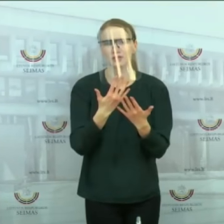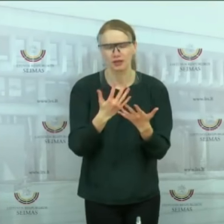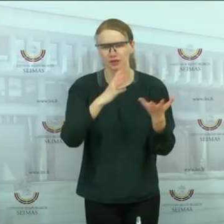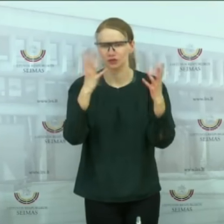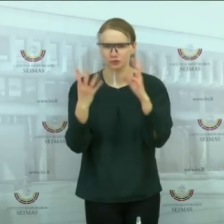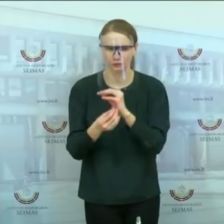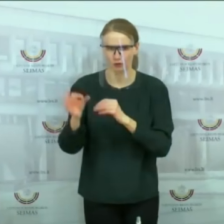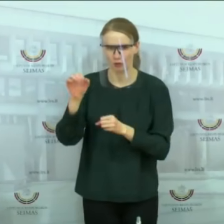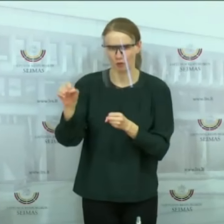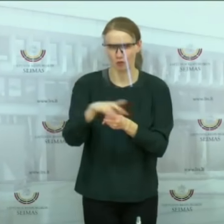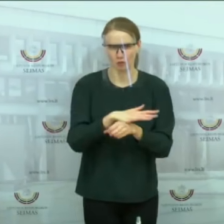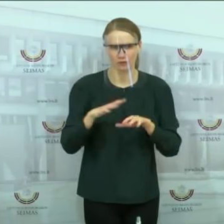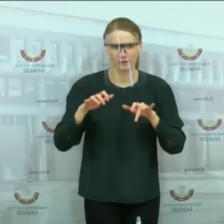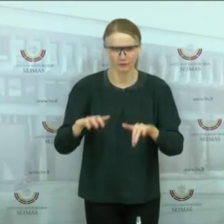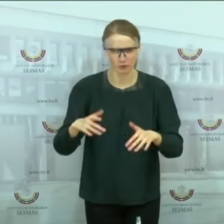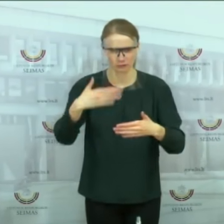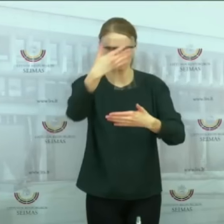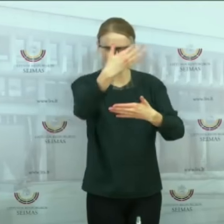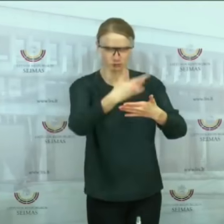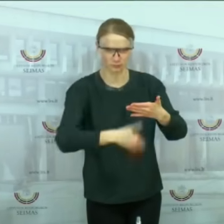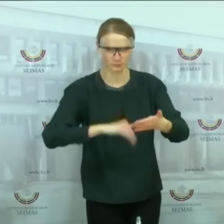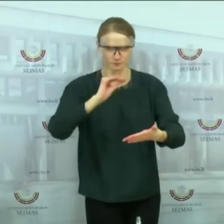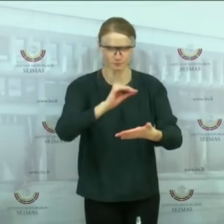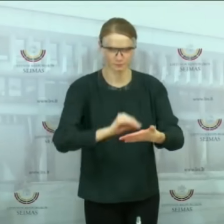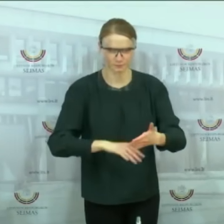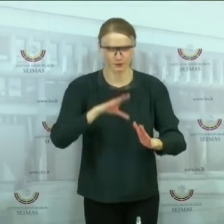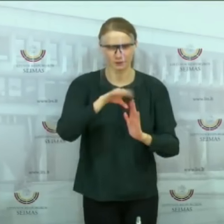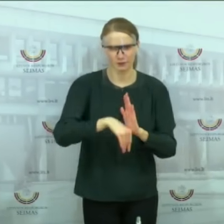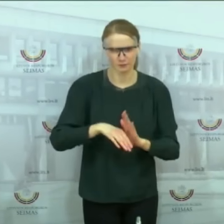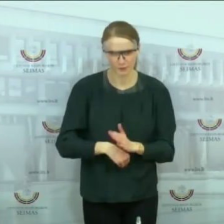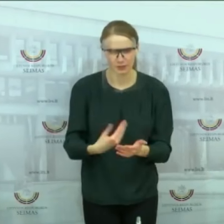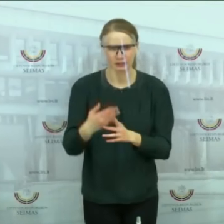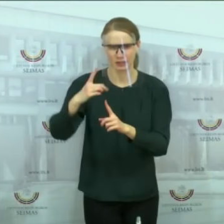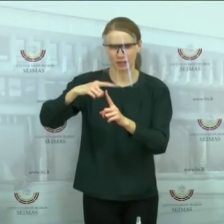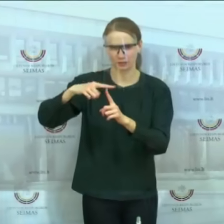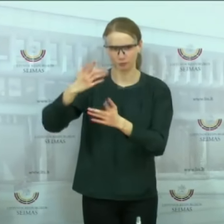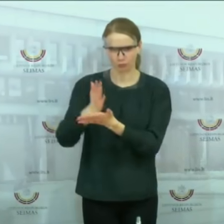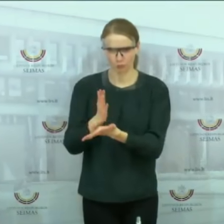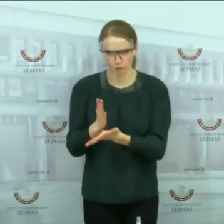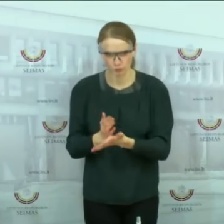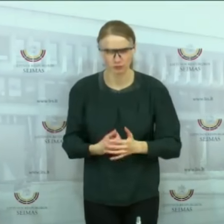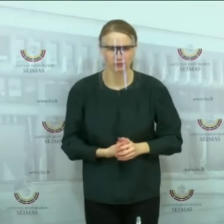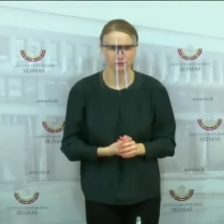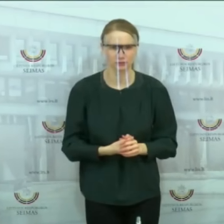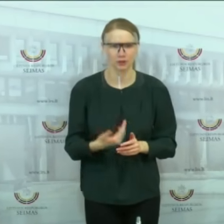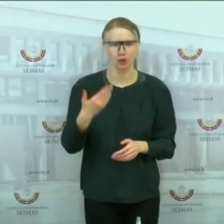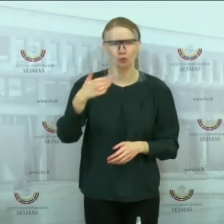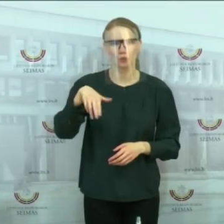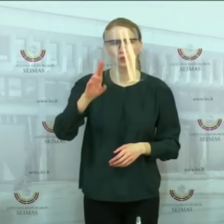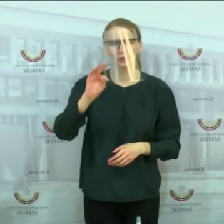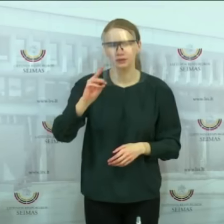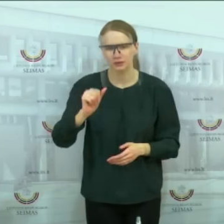testuojamųjų vadinamų asmenų sąrašas ir į sąrašą įtraukta yra daugiau būtinų tarnybų darbuotojų, tai ir muitinės